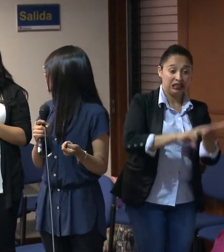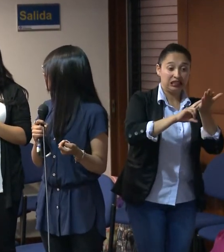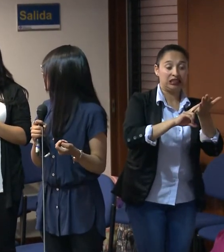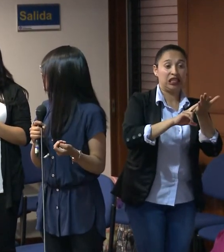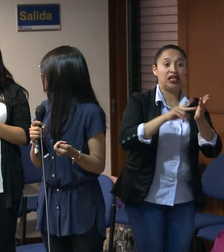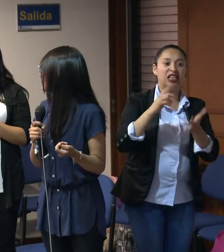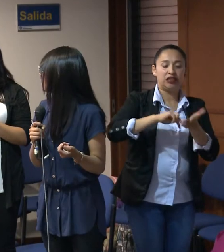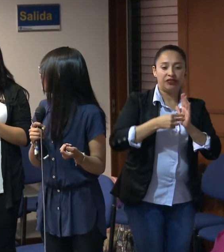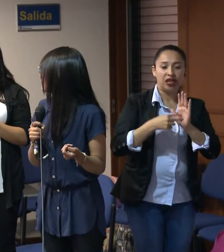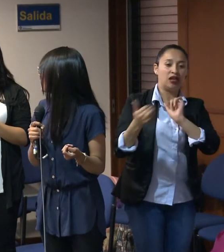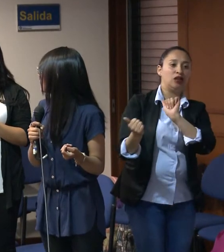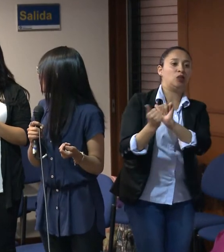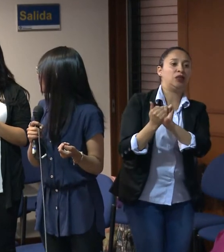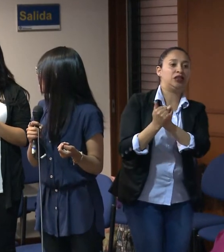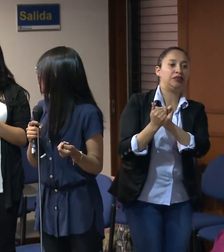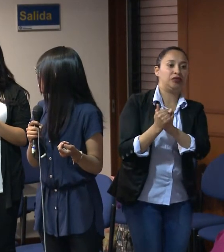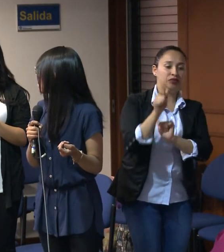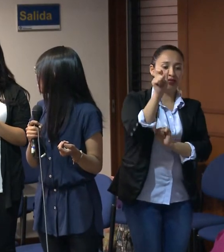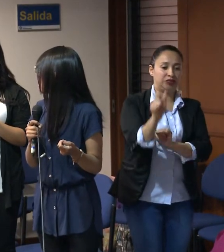más.